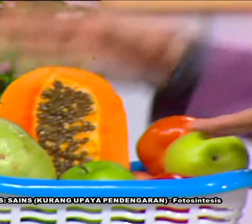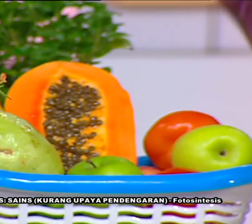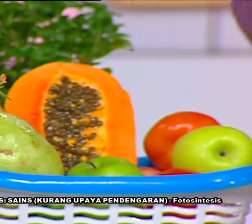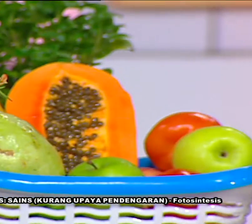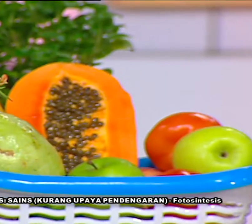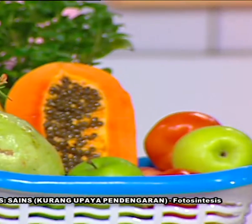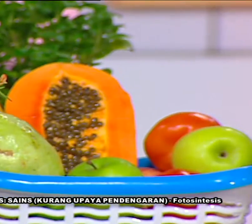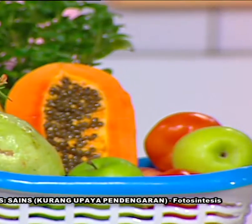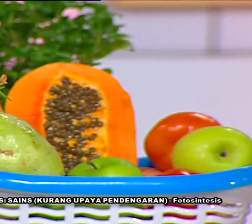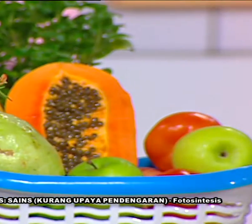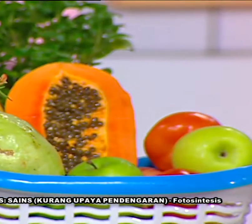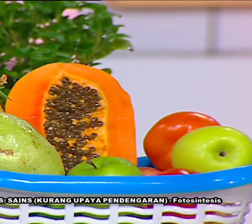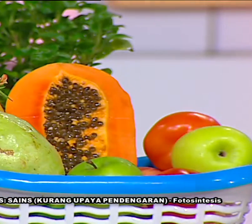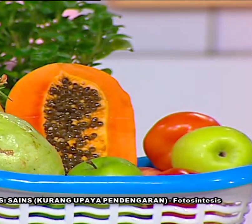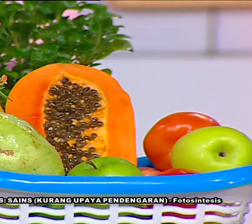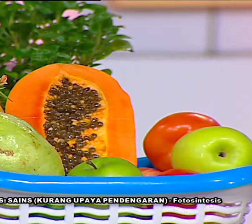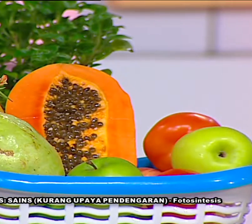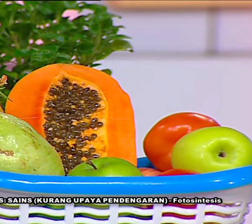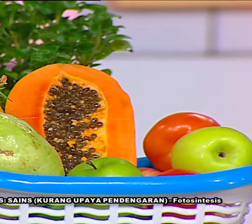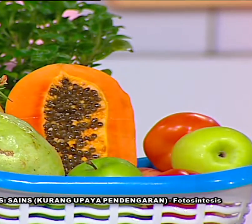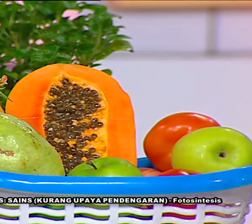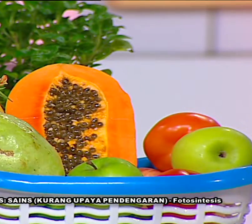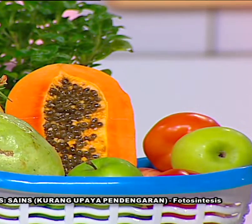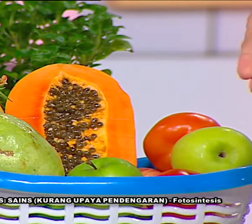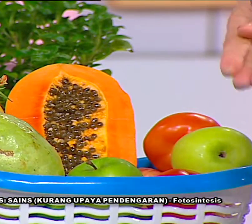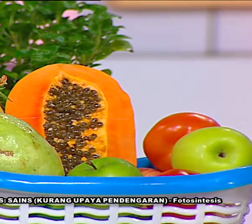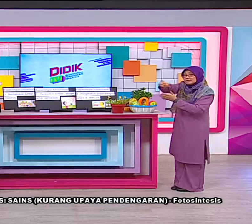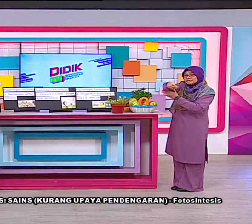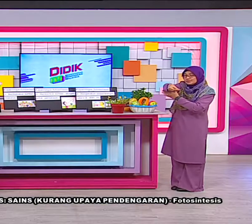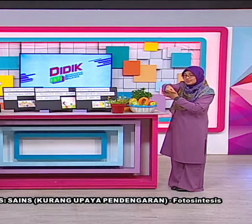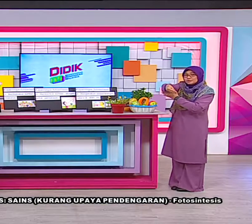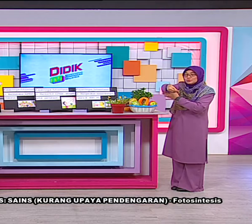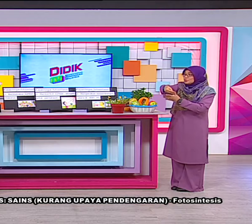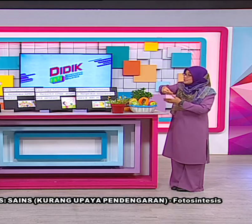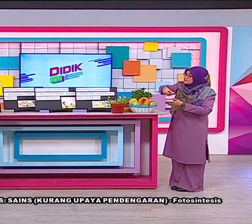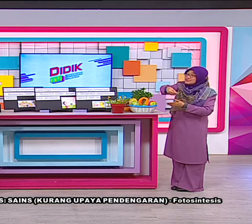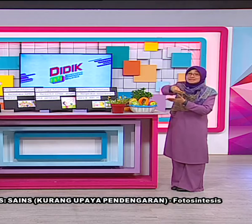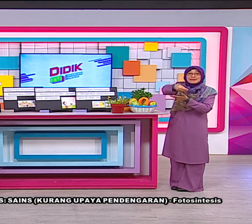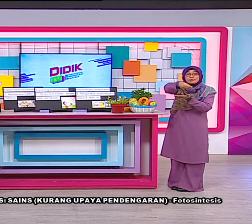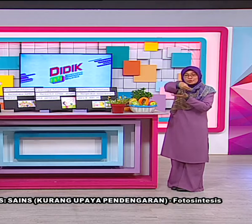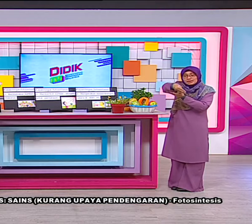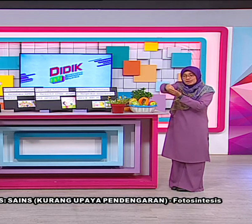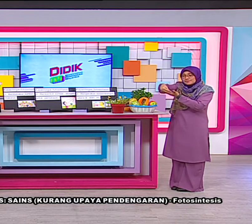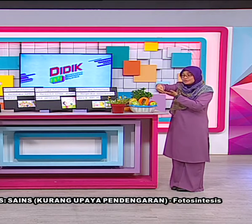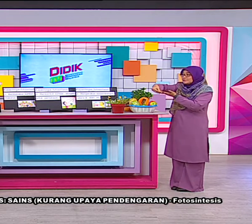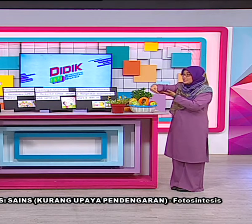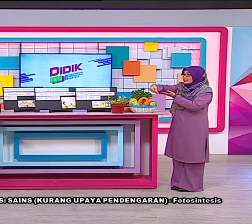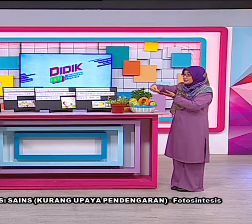kece rusyadi biji biji benih ama cantik itu tadi cari kasih tukokno macam kita tabur biji benih